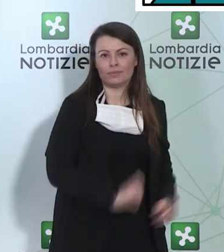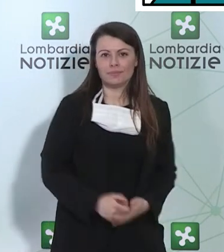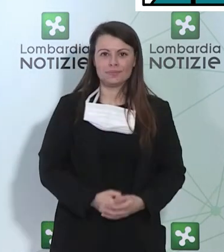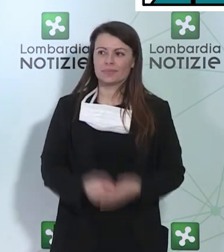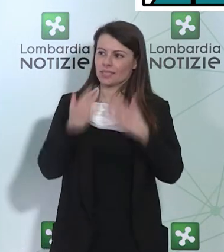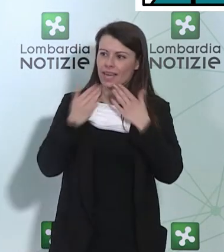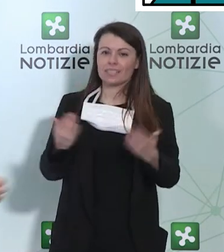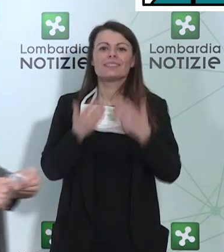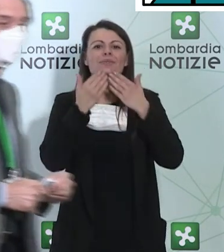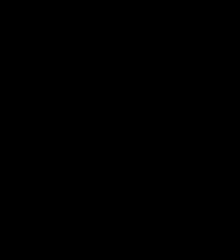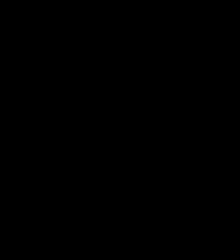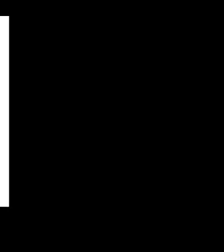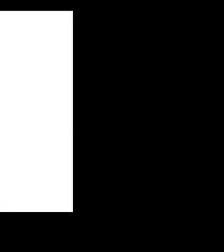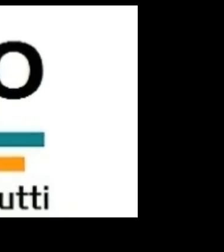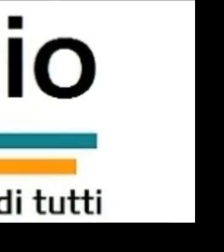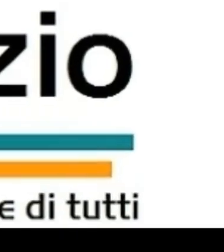Grazie.